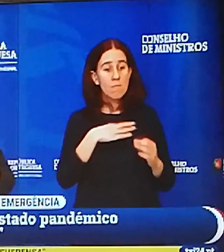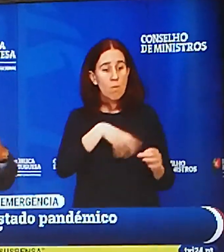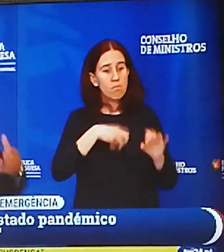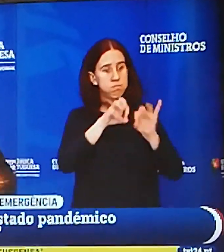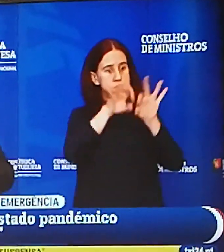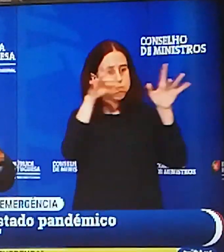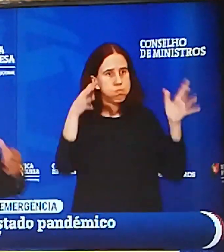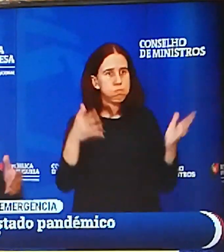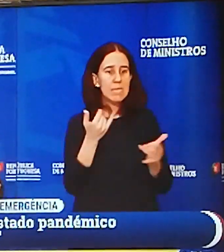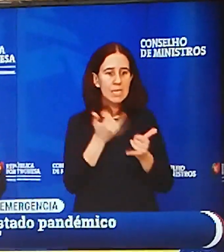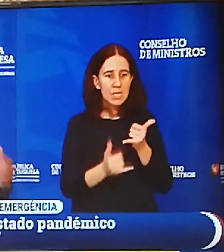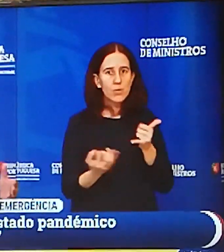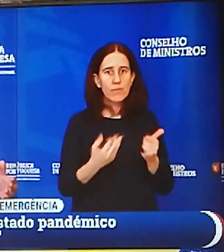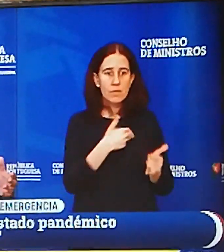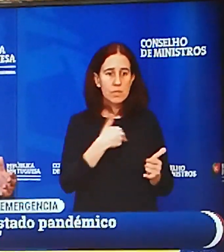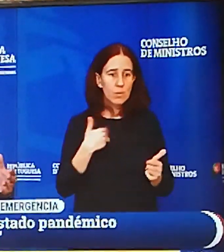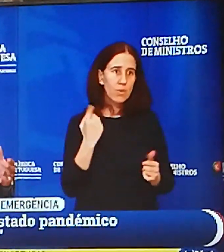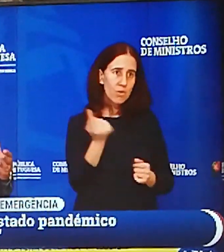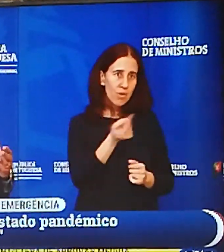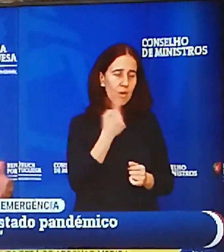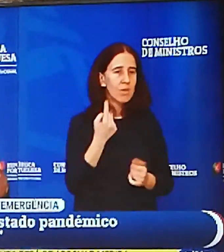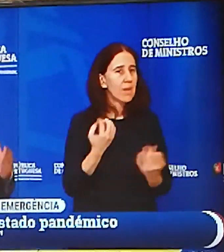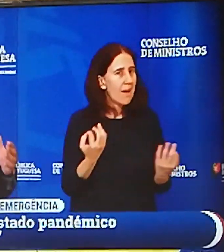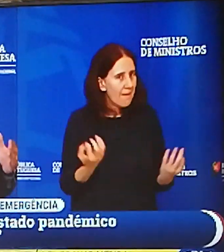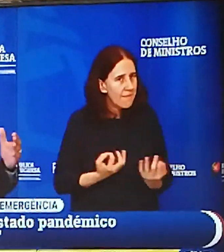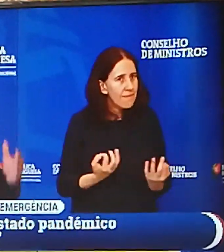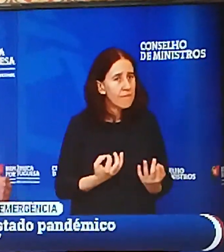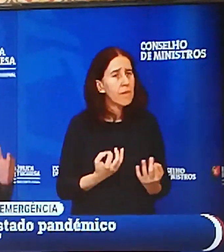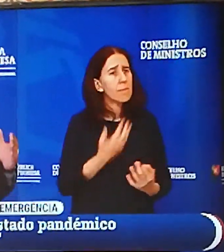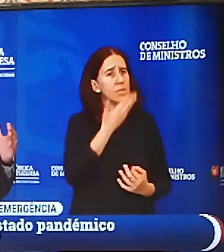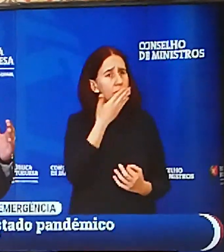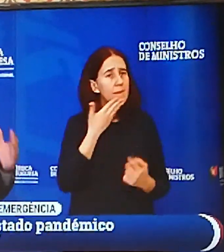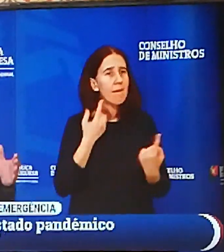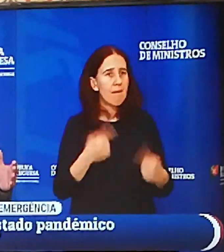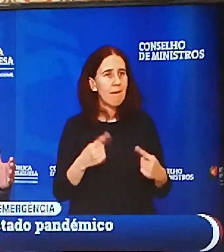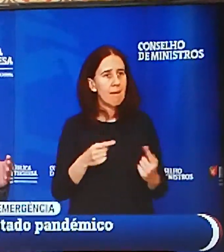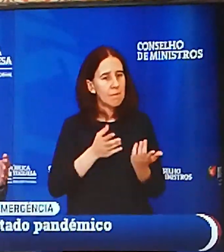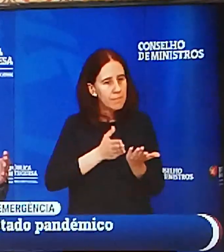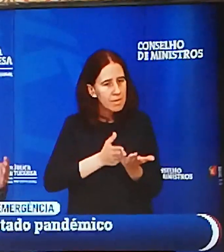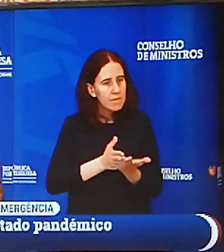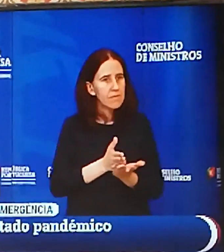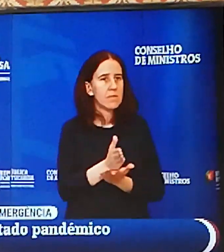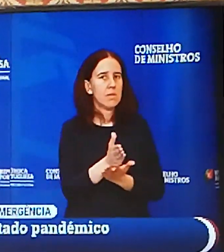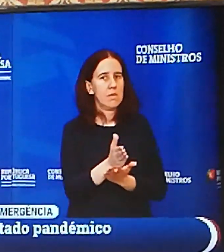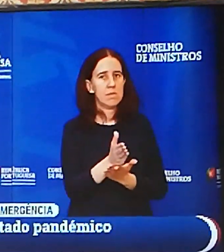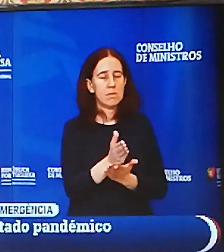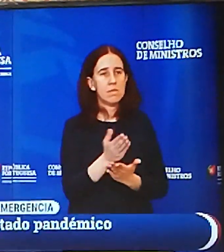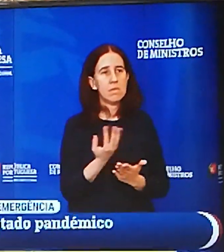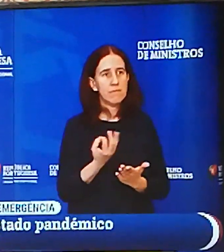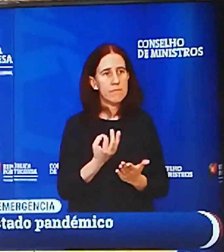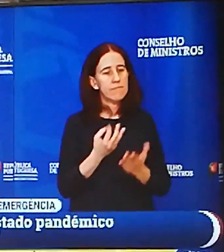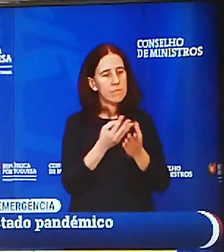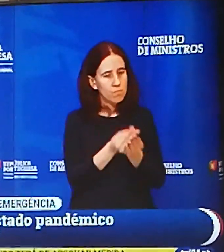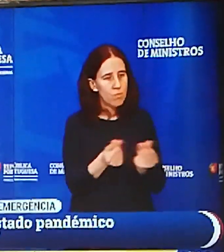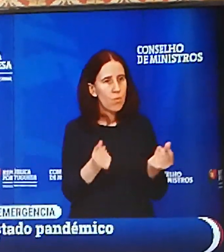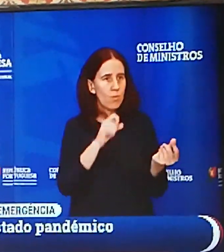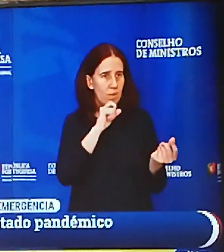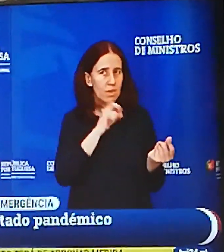um risco efetivo para a saúde de todos nós, mas que há condições para a enfrentar e para a